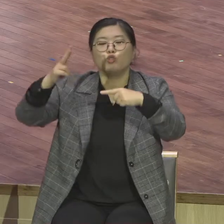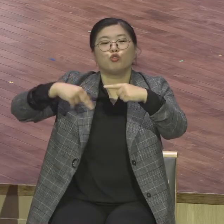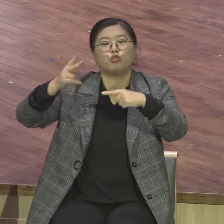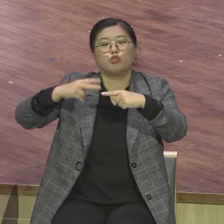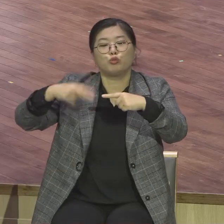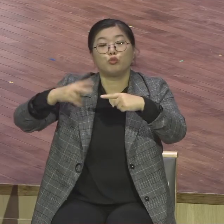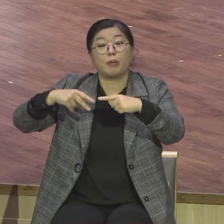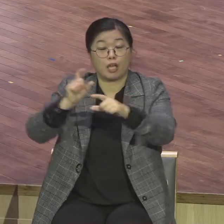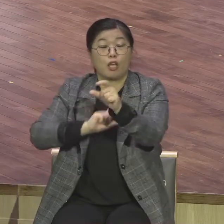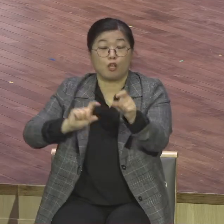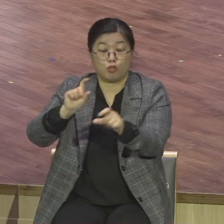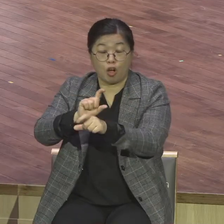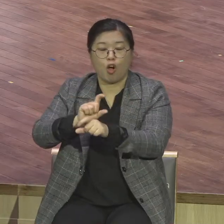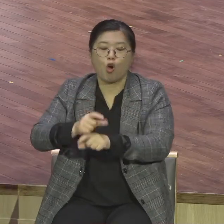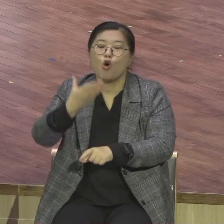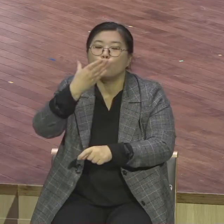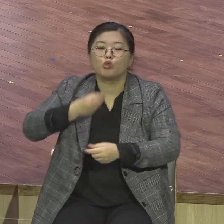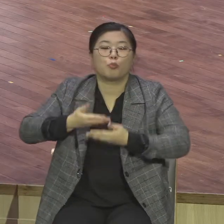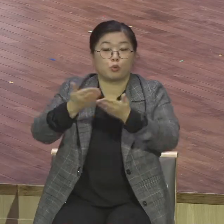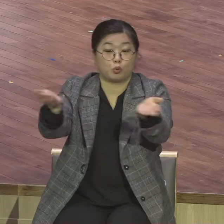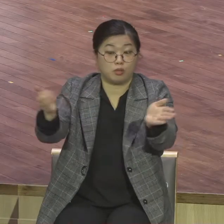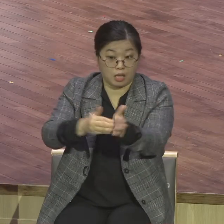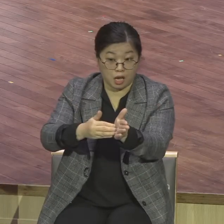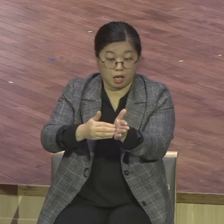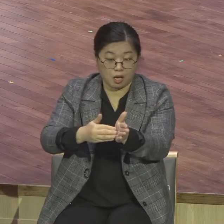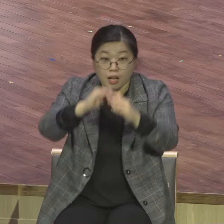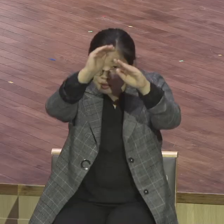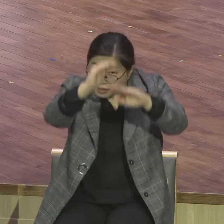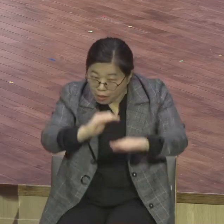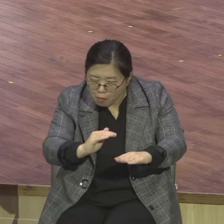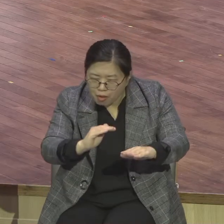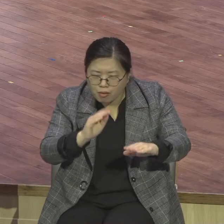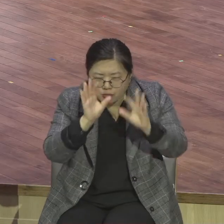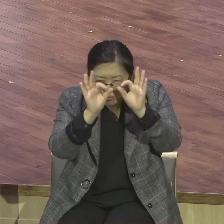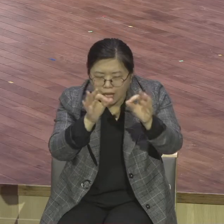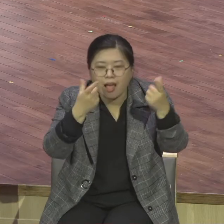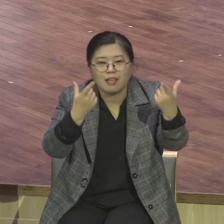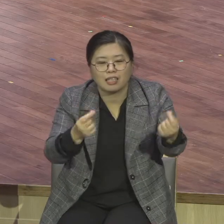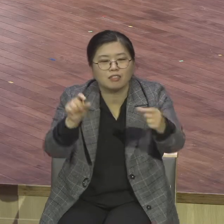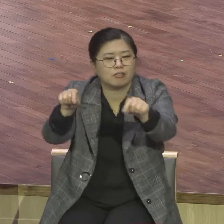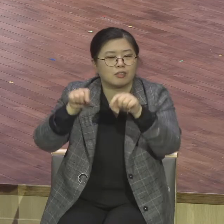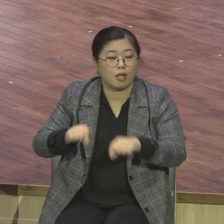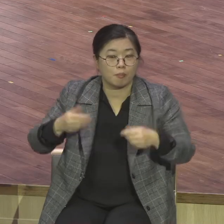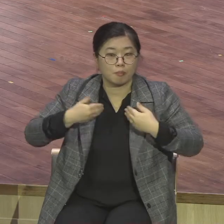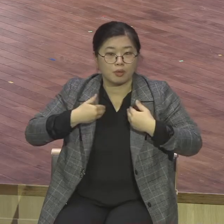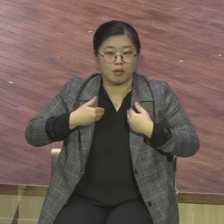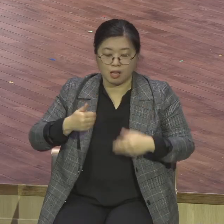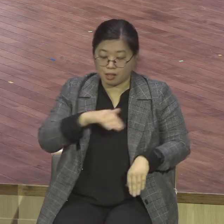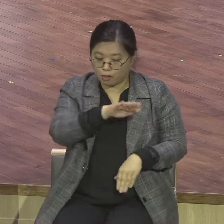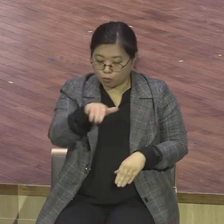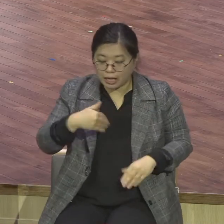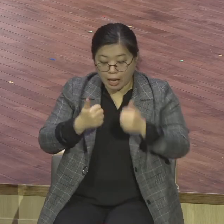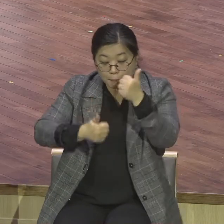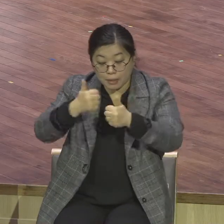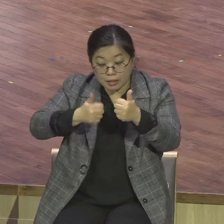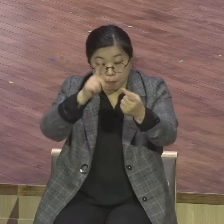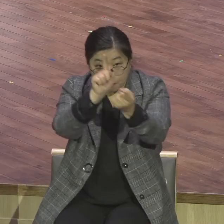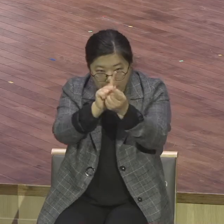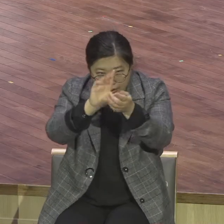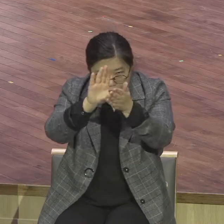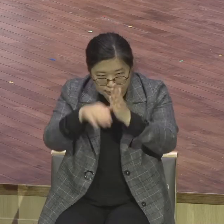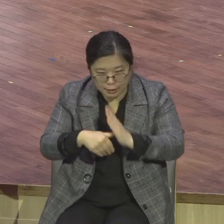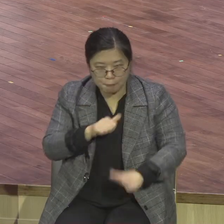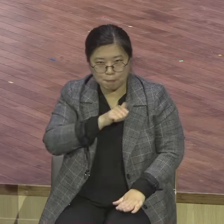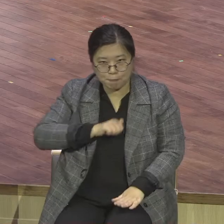알고 있습니다. 결과적으로 우리가 오직 믿음의 영적 자세를 가지고 있으면 우리는 모든